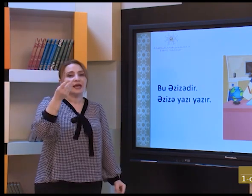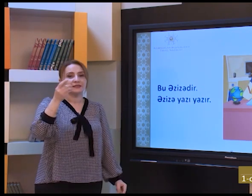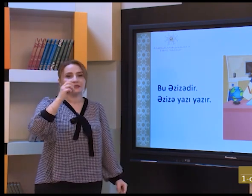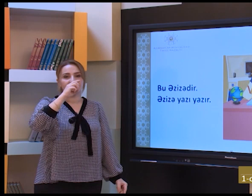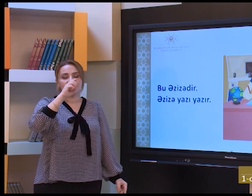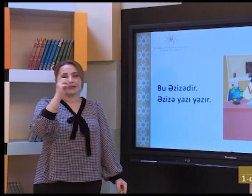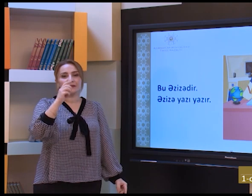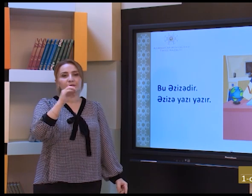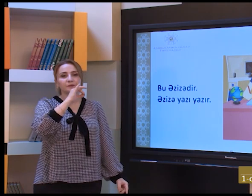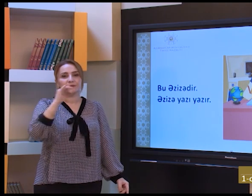Əzizə